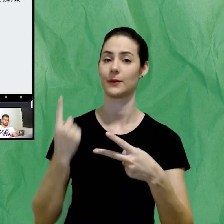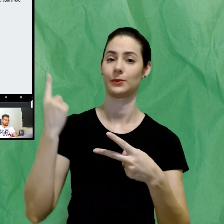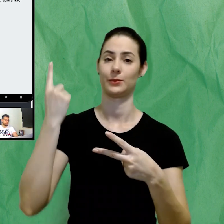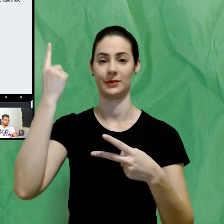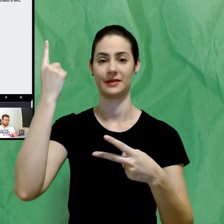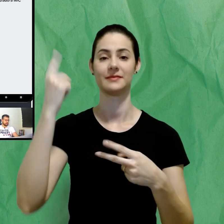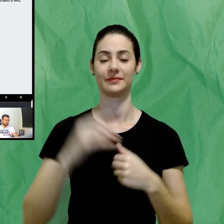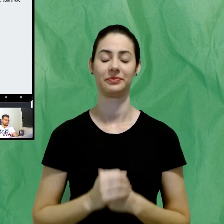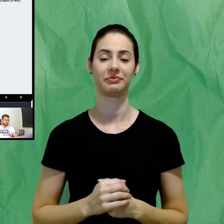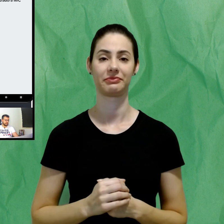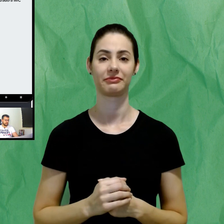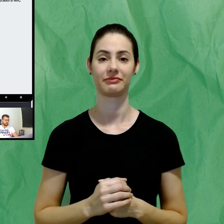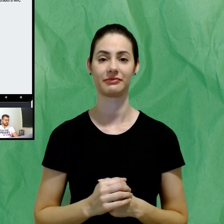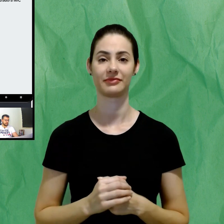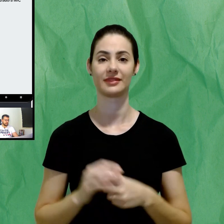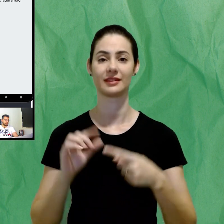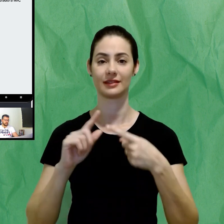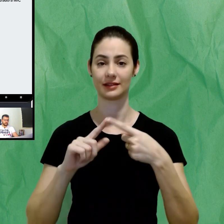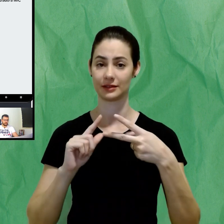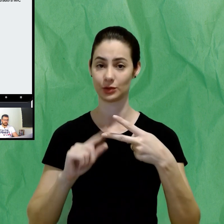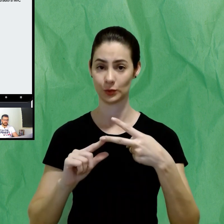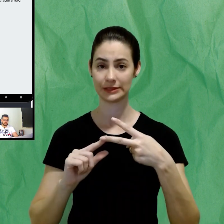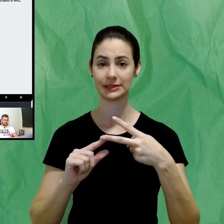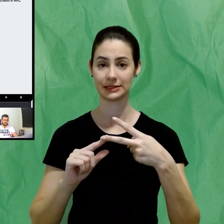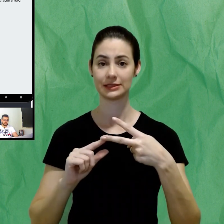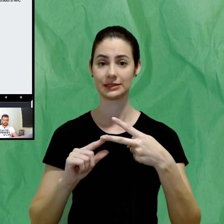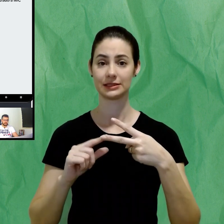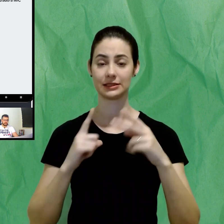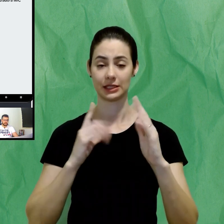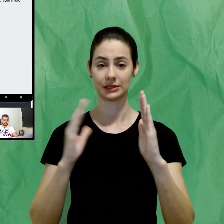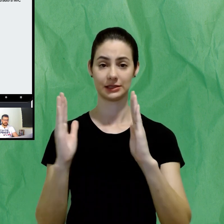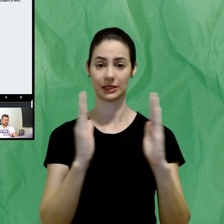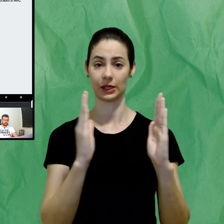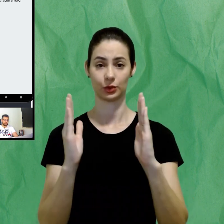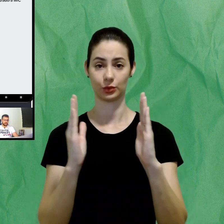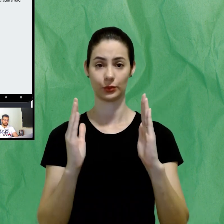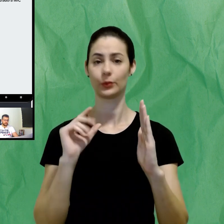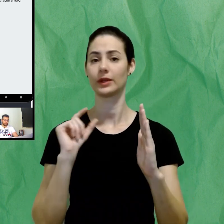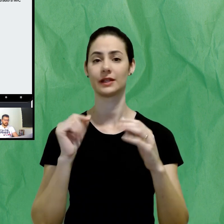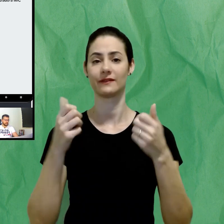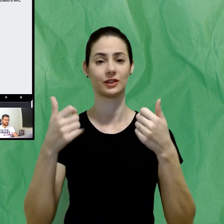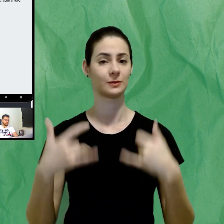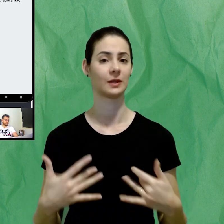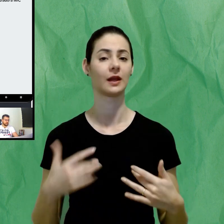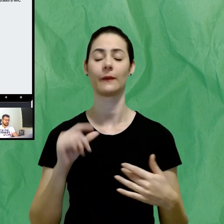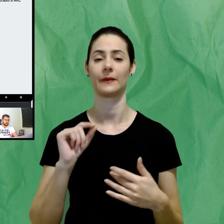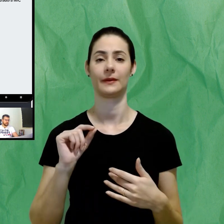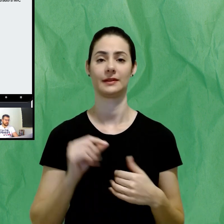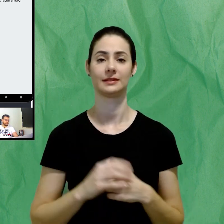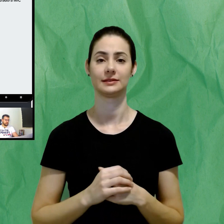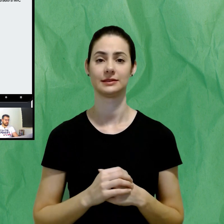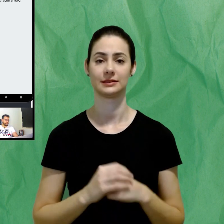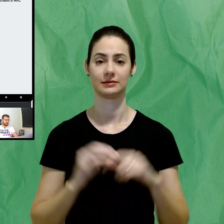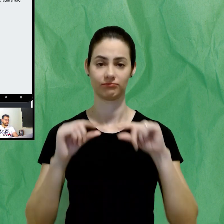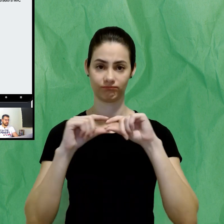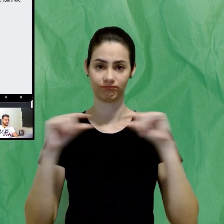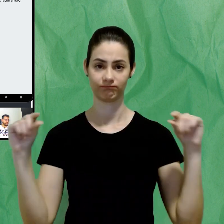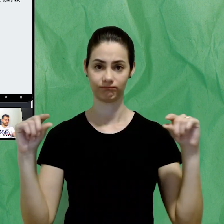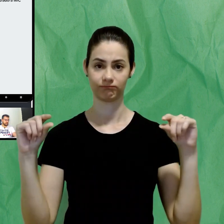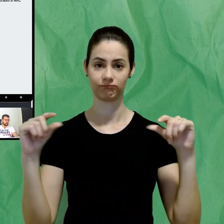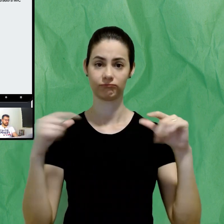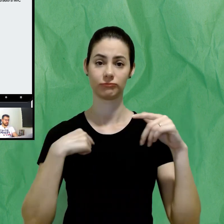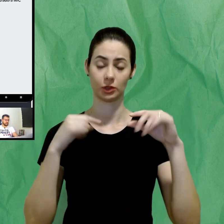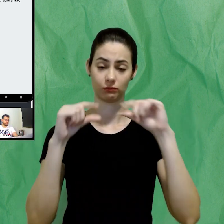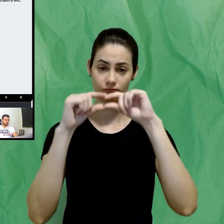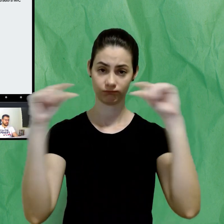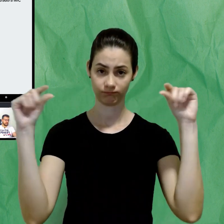tenho dois componentes ali alinhados, e os dois alinhados ao centro, o que eu vou falar? Eu vou falar que a forma como eles estão